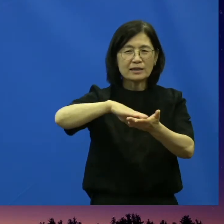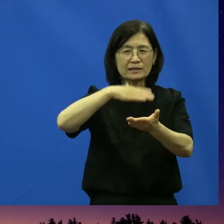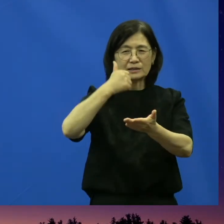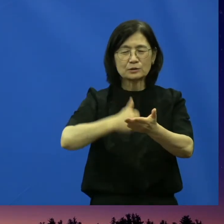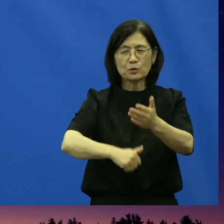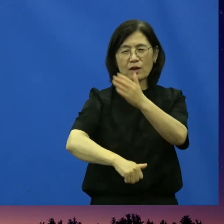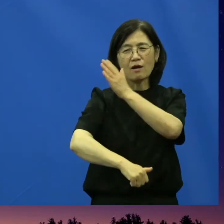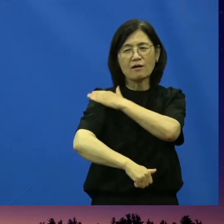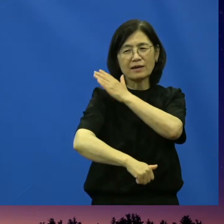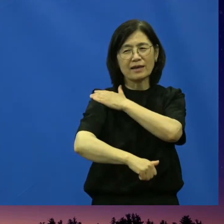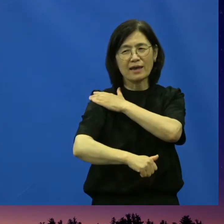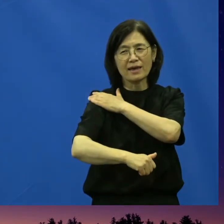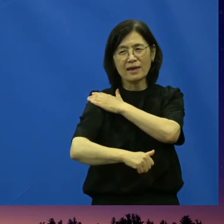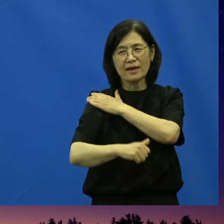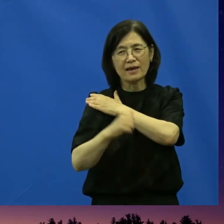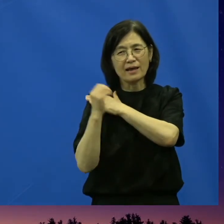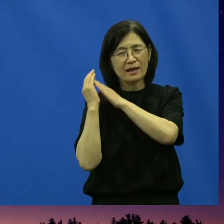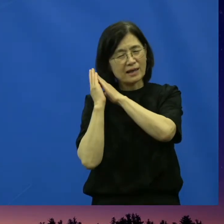마음껏 기대세요.